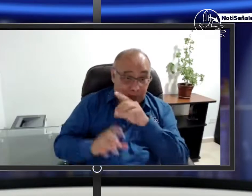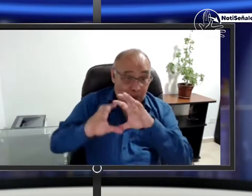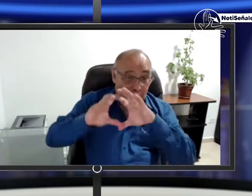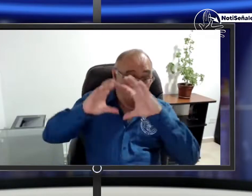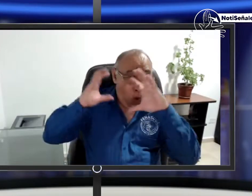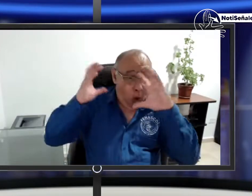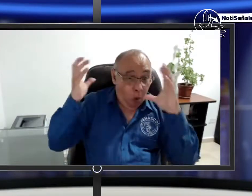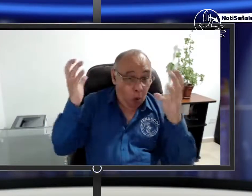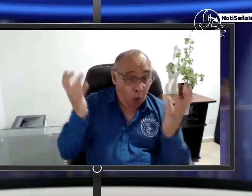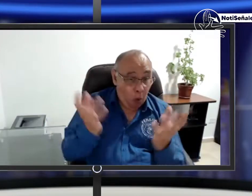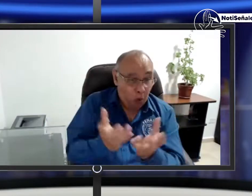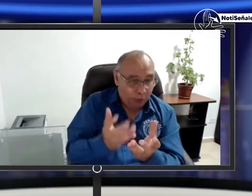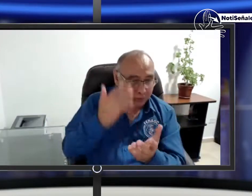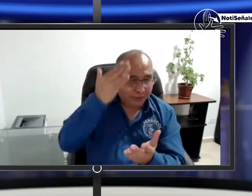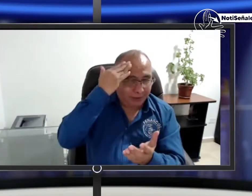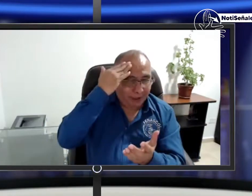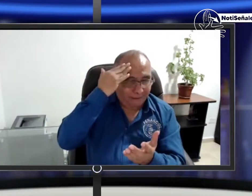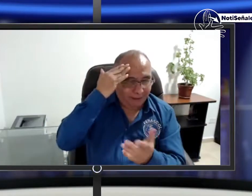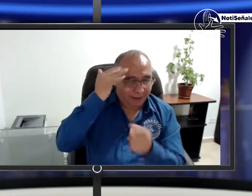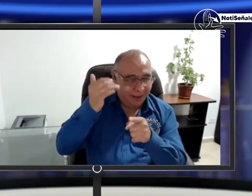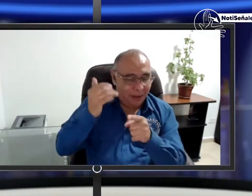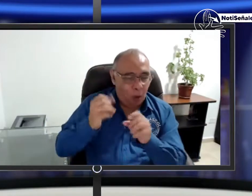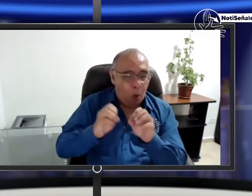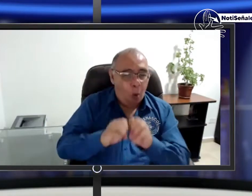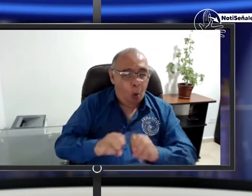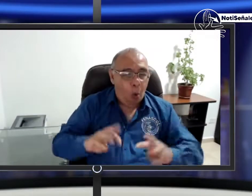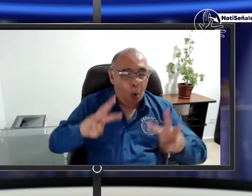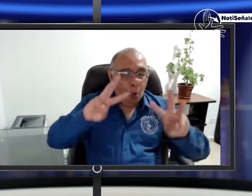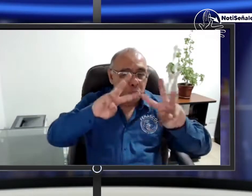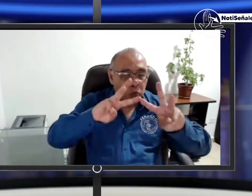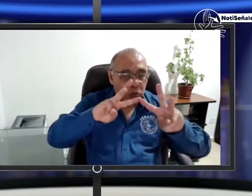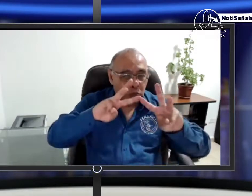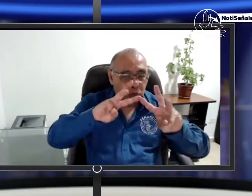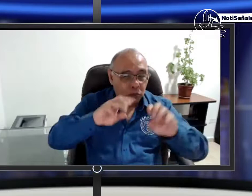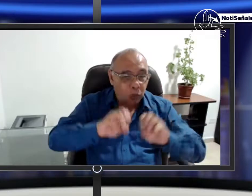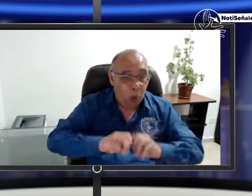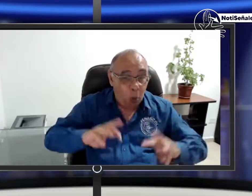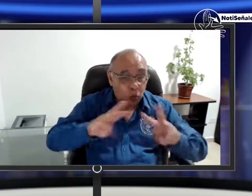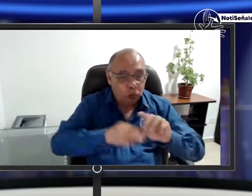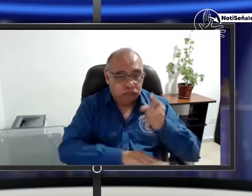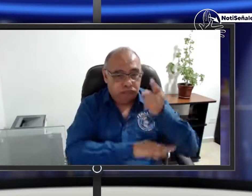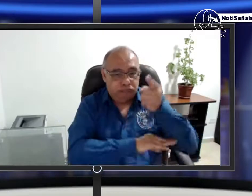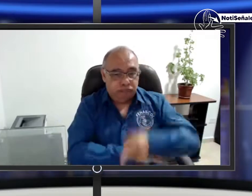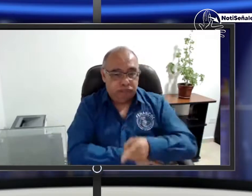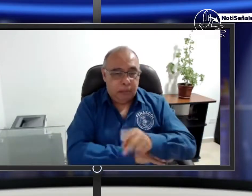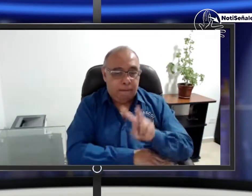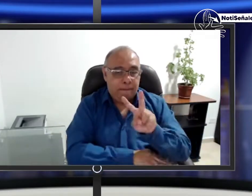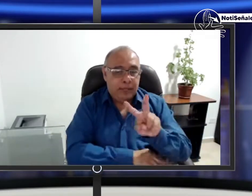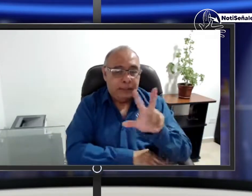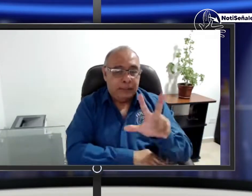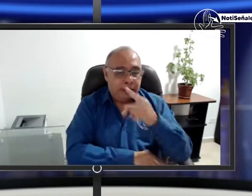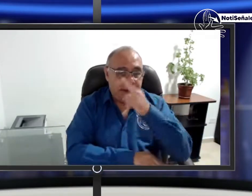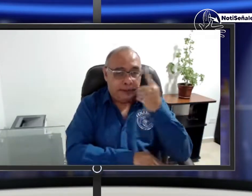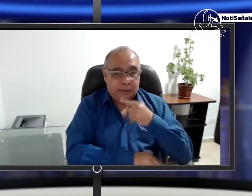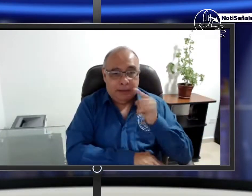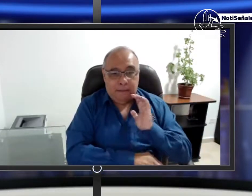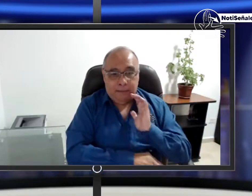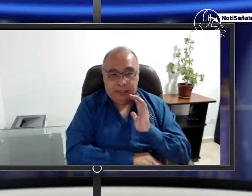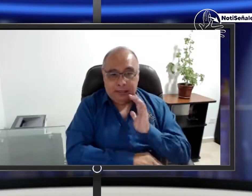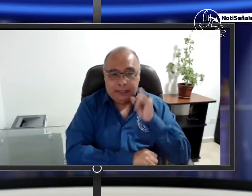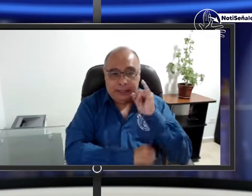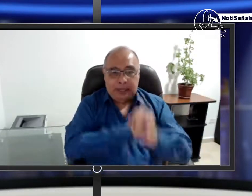es un evento una conmemoración muy importante dado que a nivel mundial está la